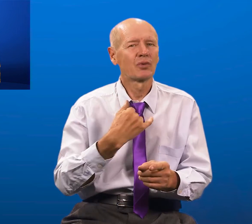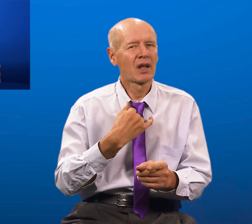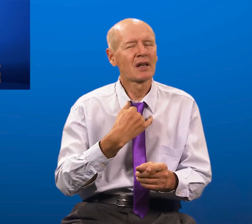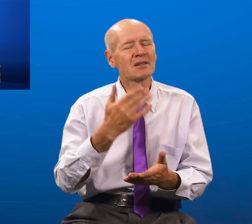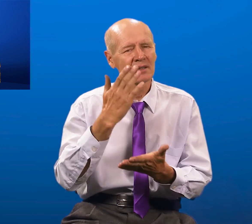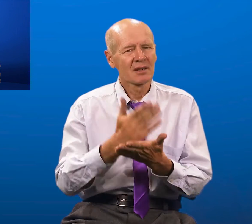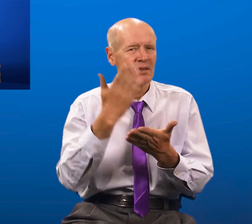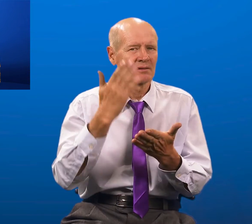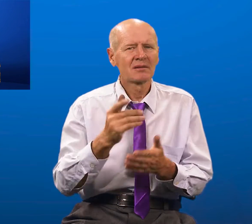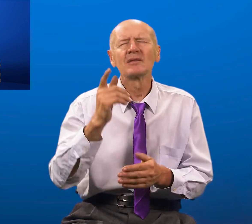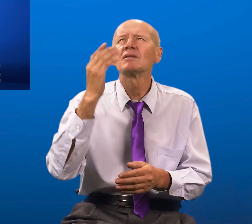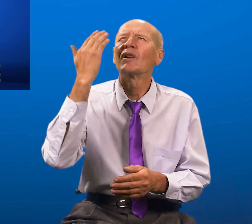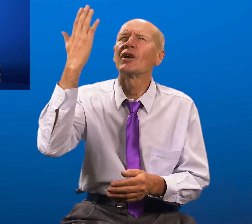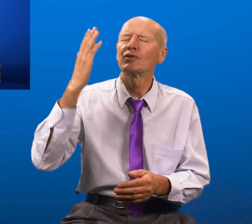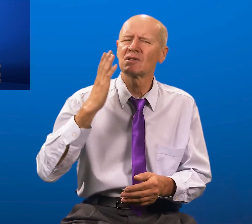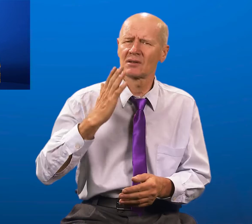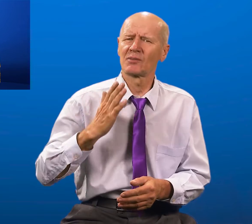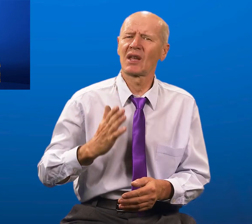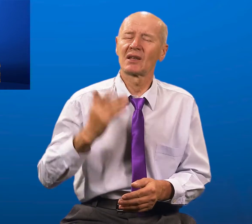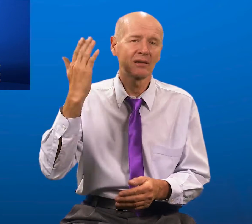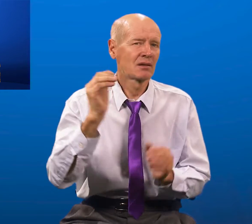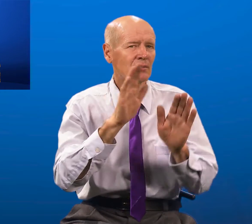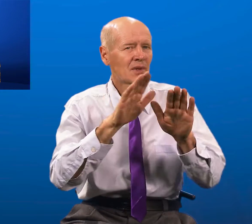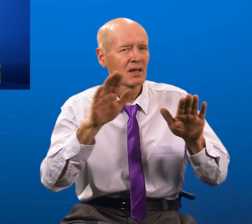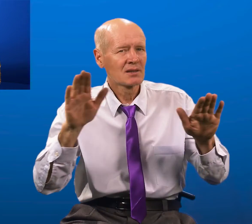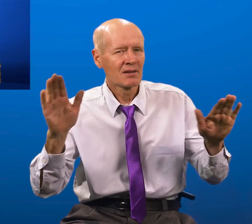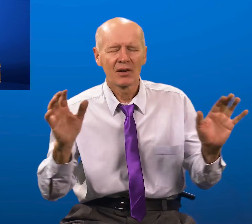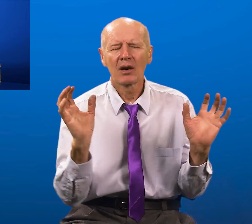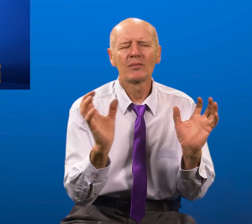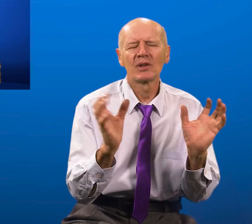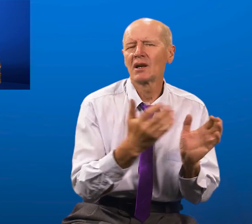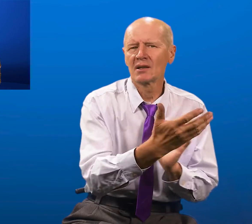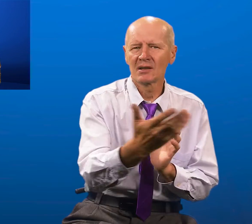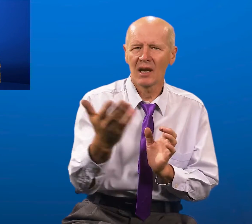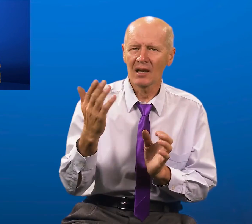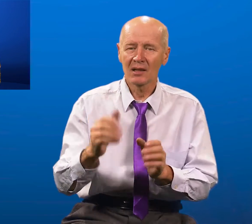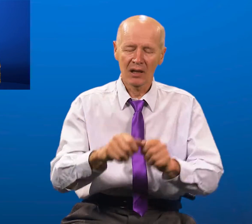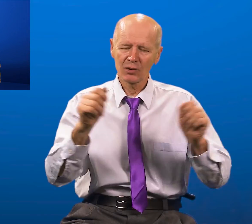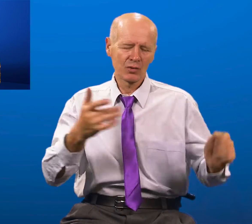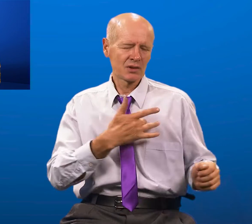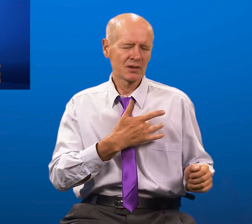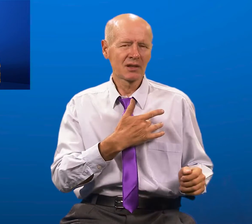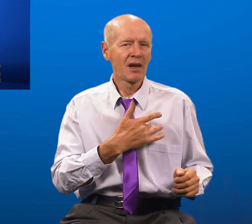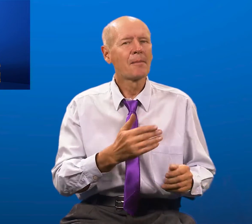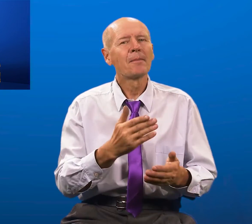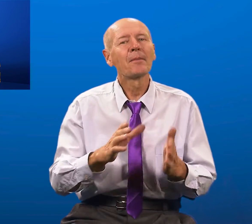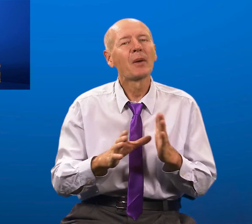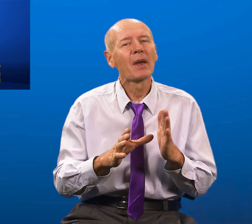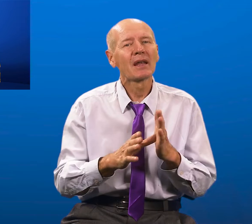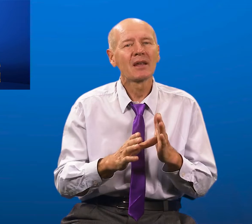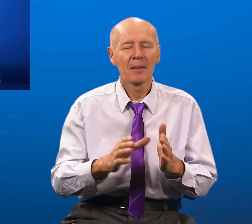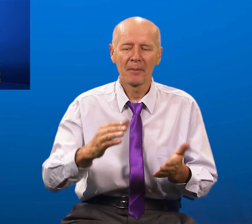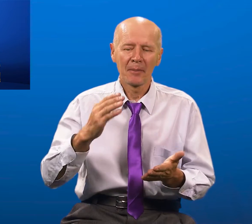любовь, терпение, за то, что Ты каждый раз оберегаешь и благословляешь нас. Открой наши сердца сейчас и помоги нам полностью